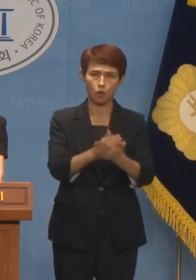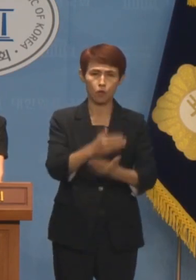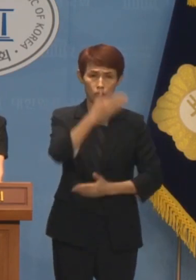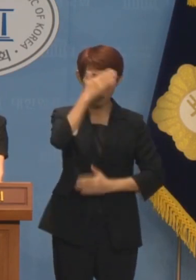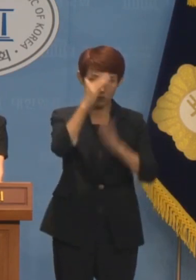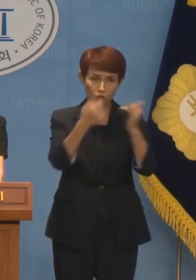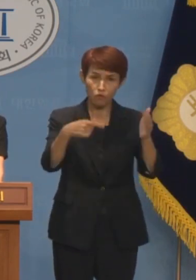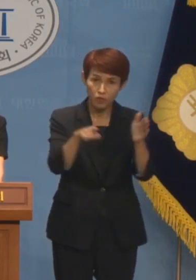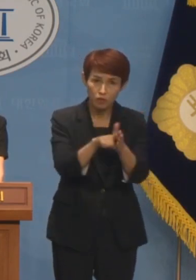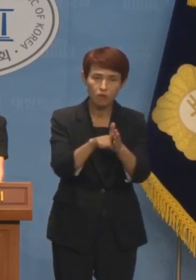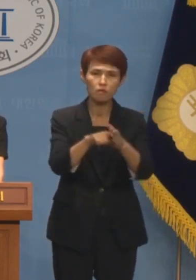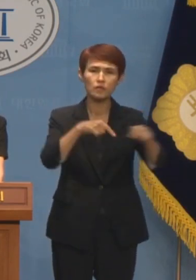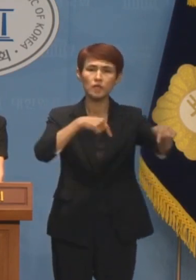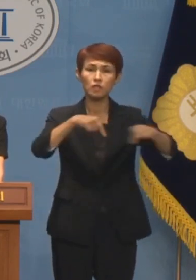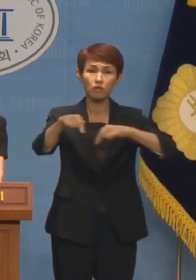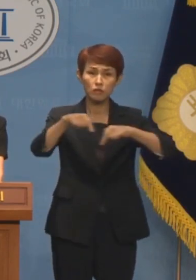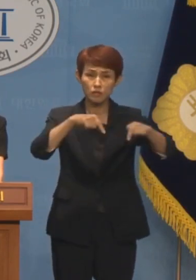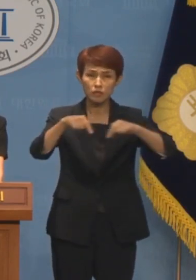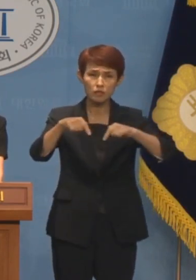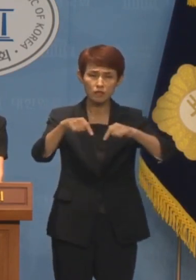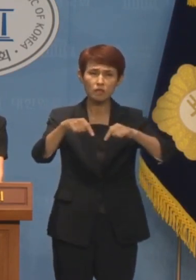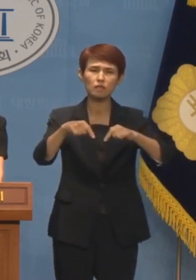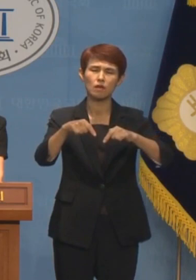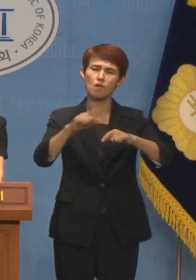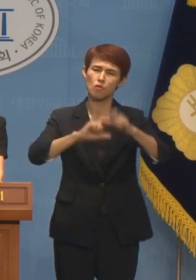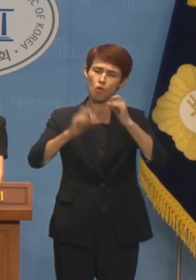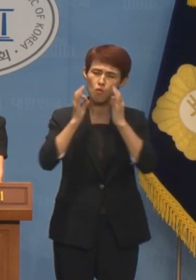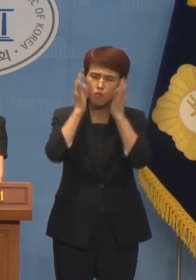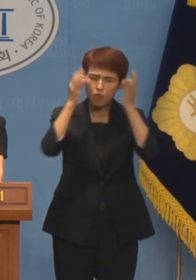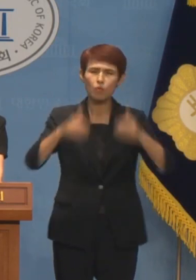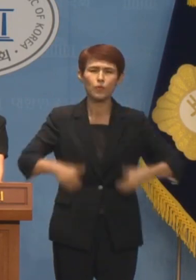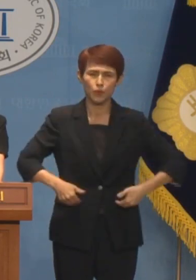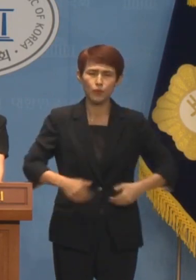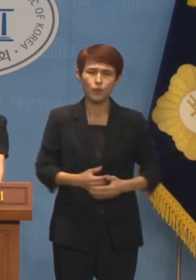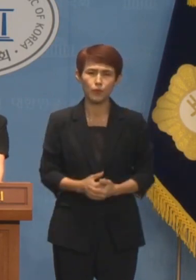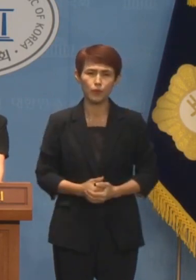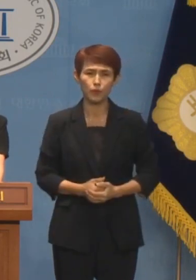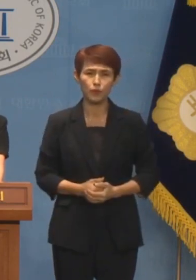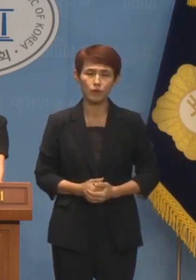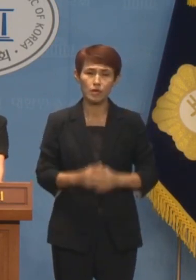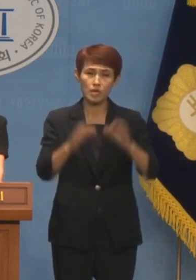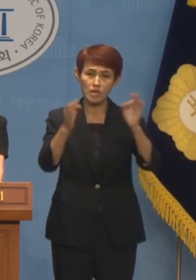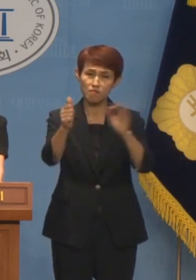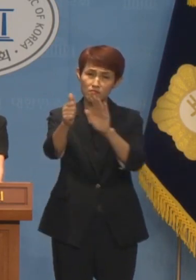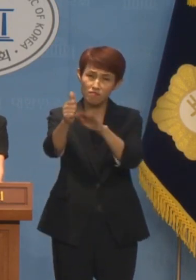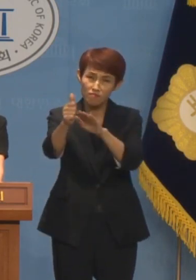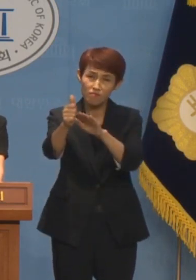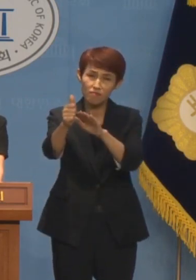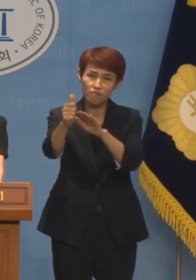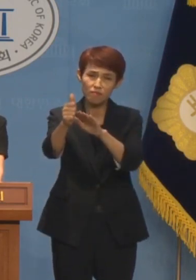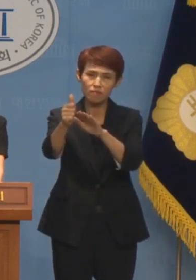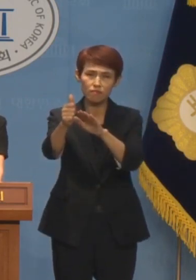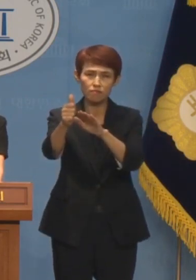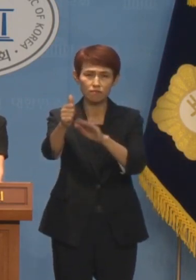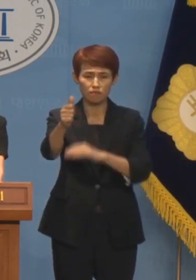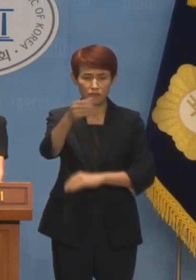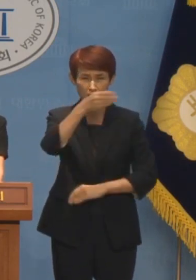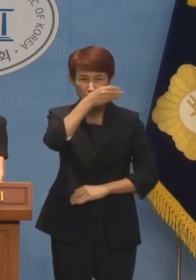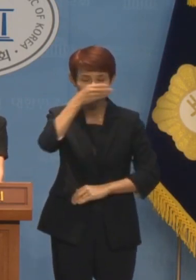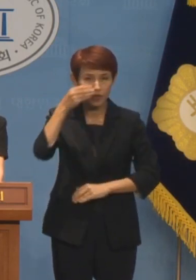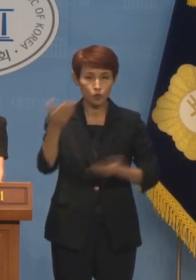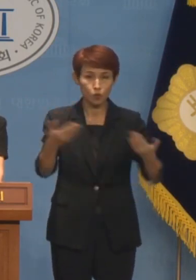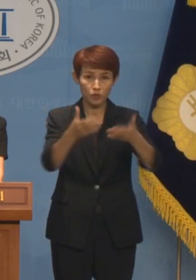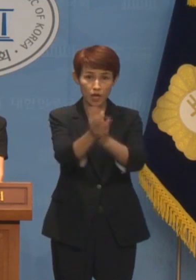청춘을 위해 정치가 더 노력했어야 합니다. 그래서 김문수 후보는 언감생심